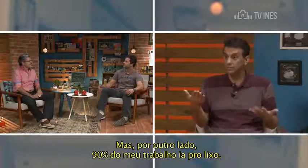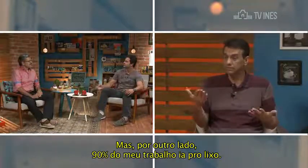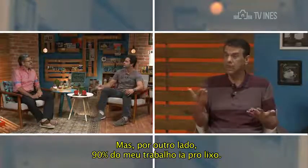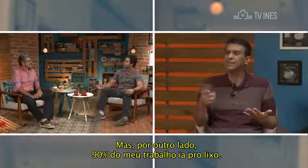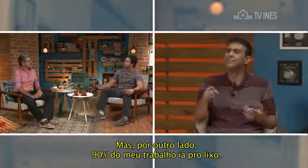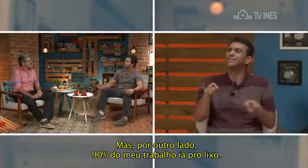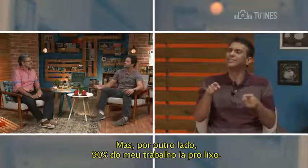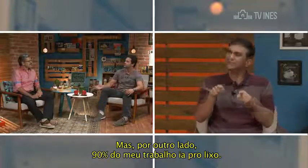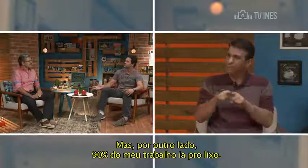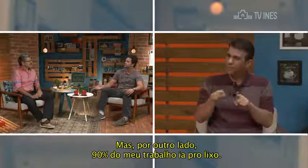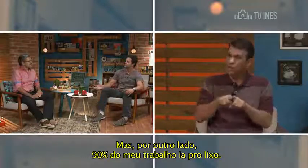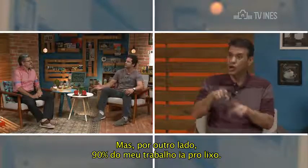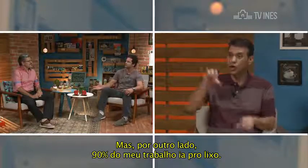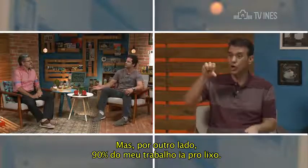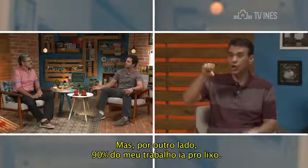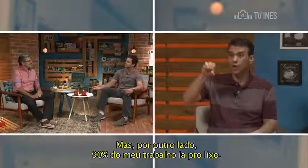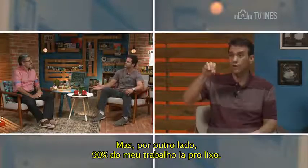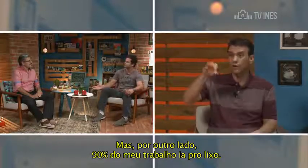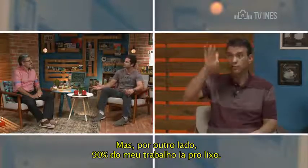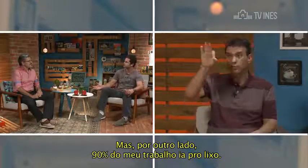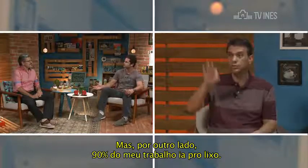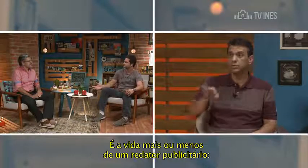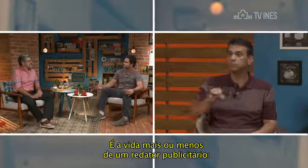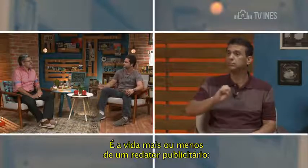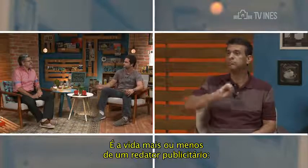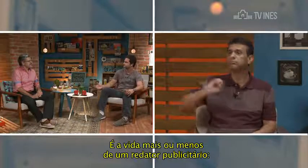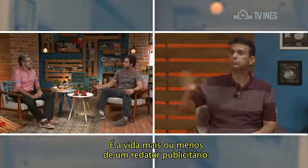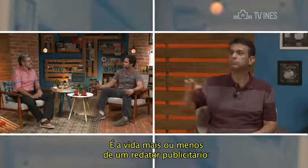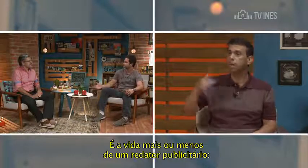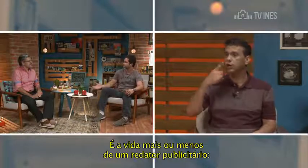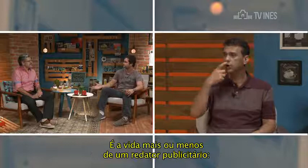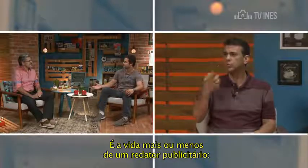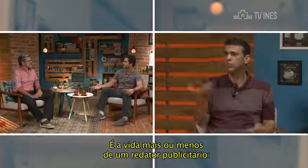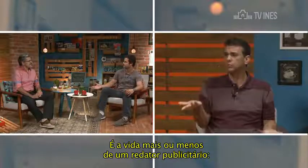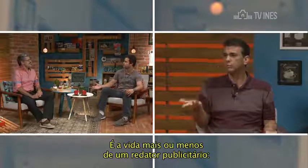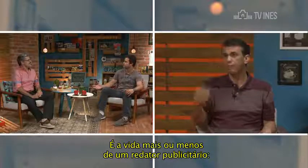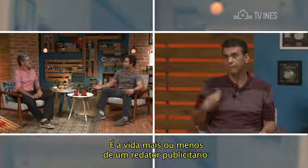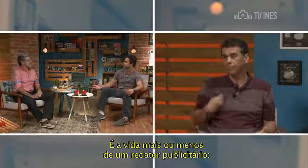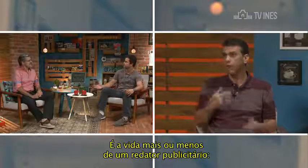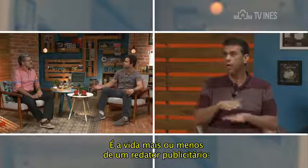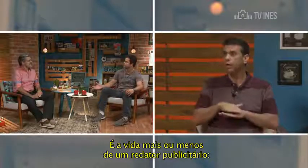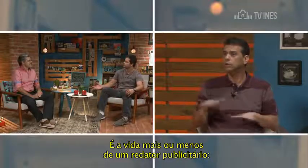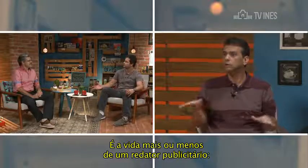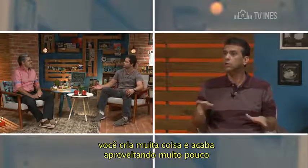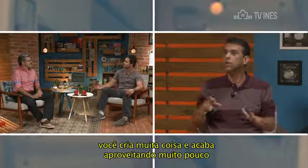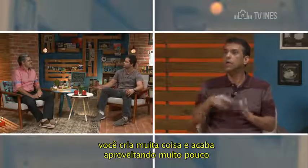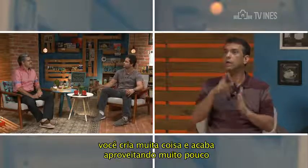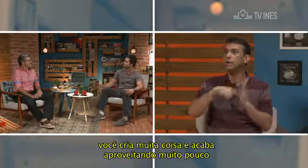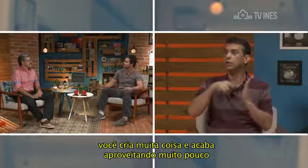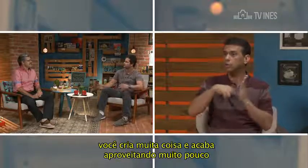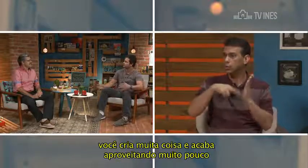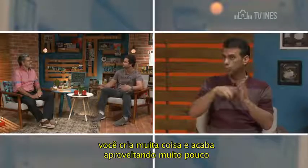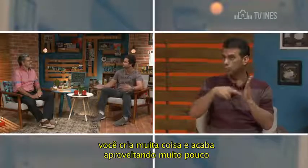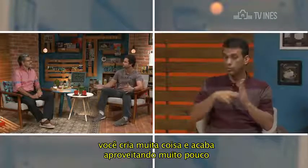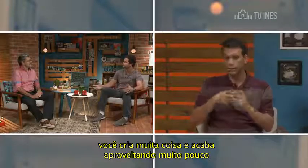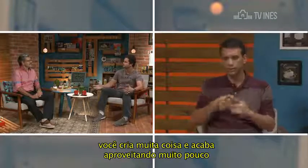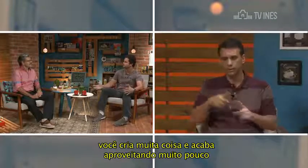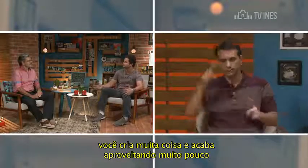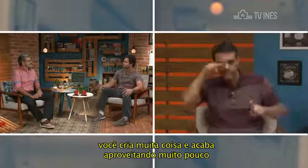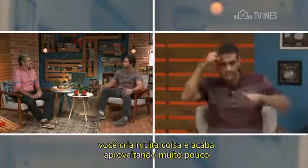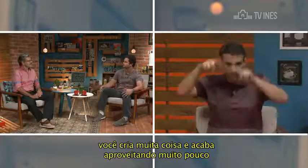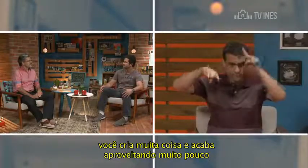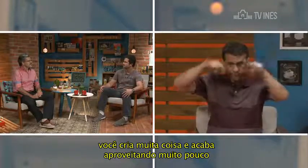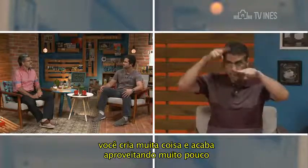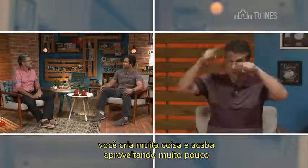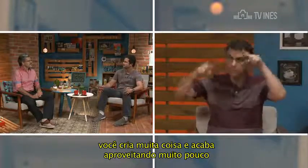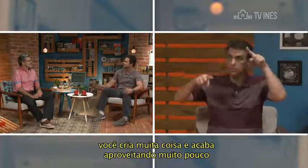Mas, por outro lado, 90% do meu trabalho ia para o lixo. Que é a vida, mais ou menos, de um redator publicitário, né? Você cria muita